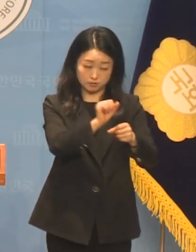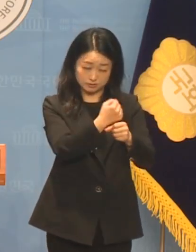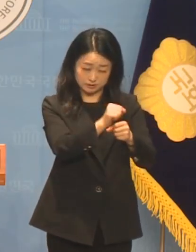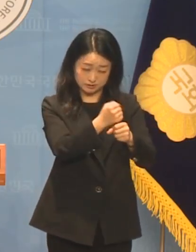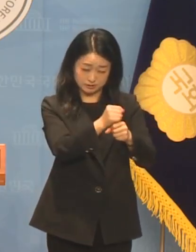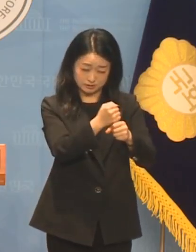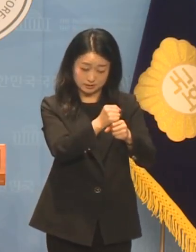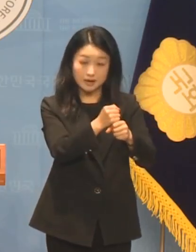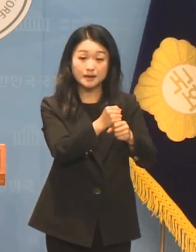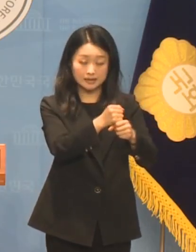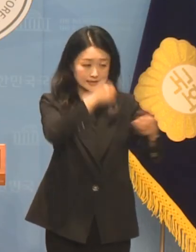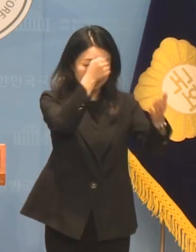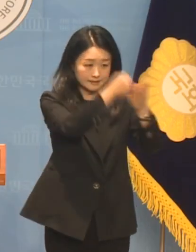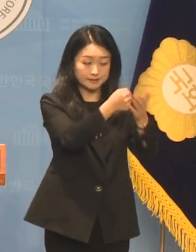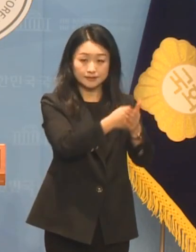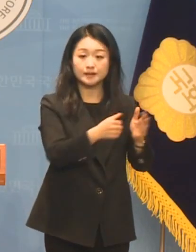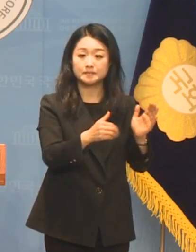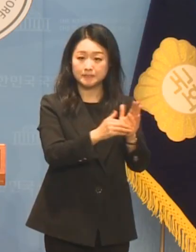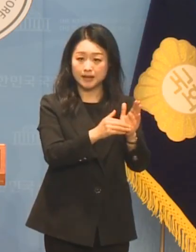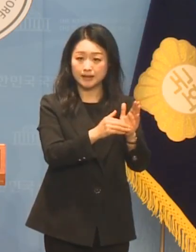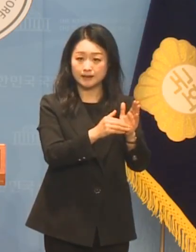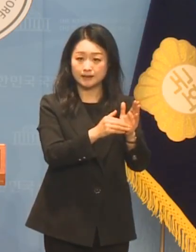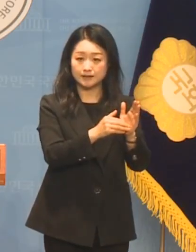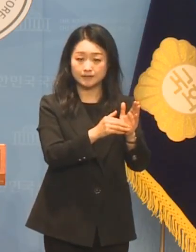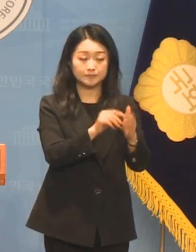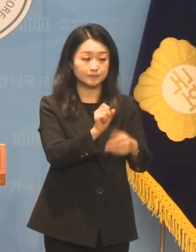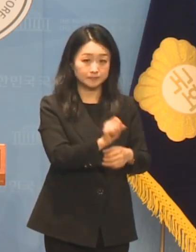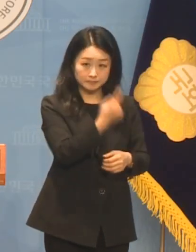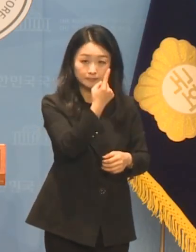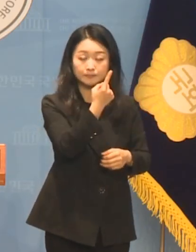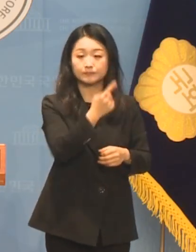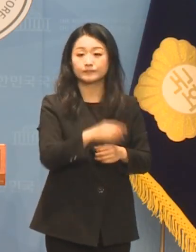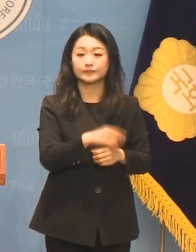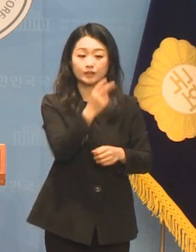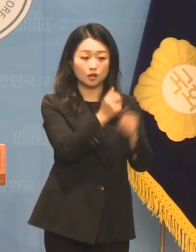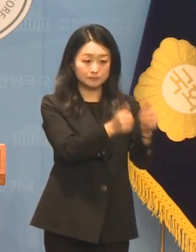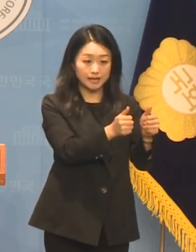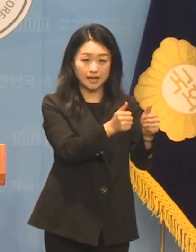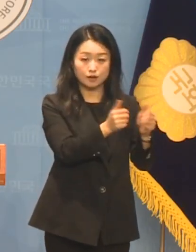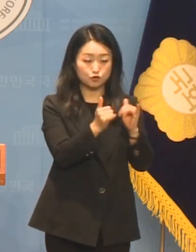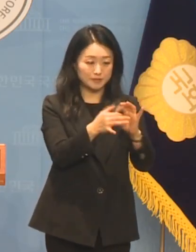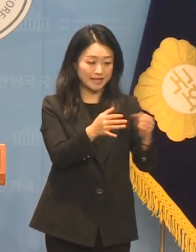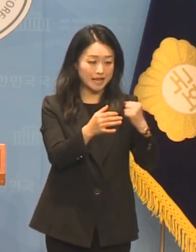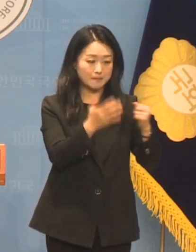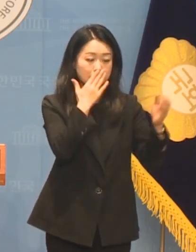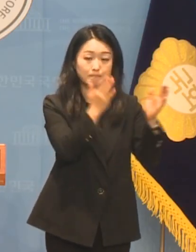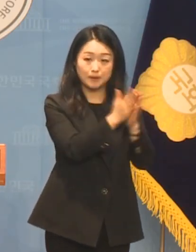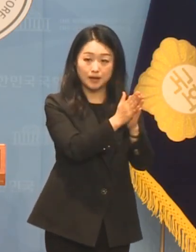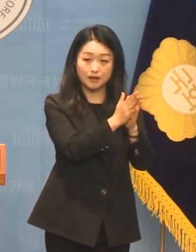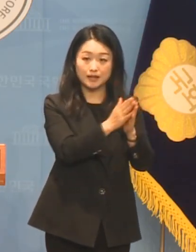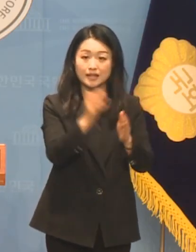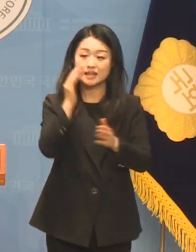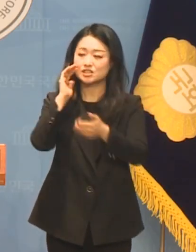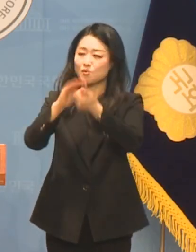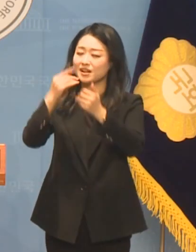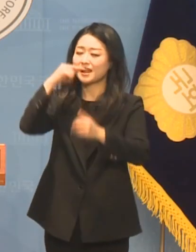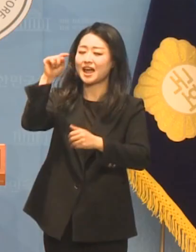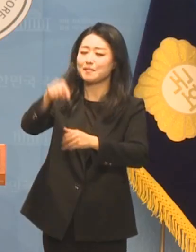사건을 꾸미기로 작심하였습니다. 검찰은 국민의힘과 공모하여 청와대 하명수사 프레임을